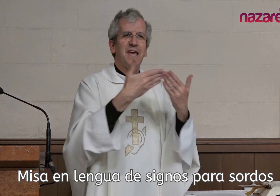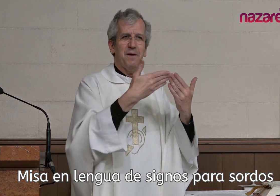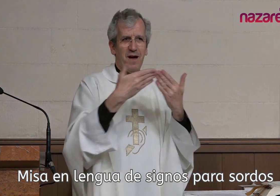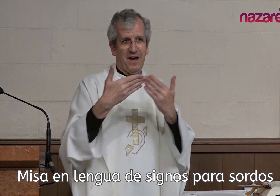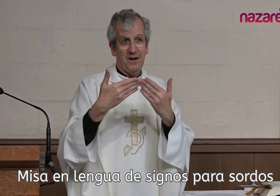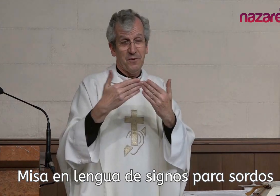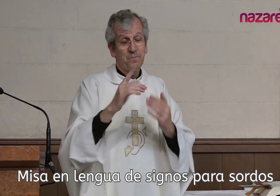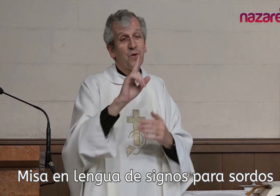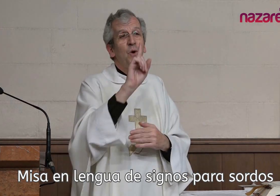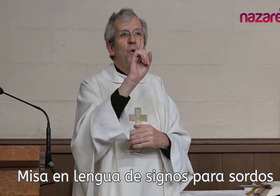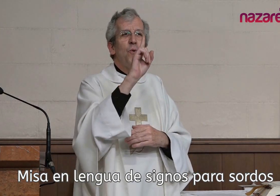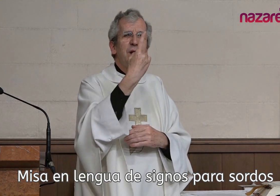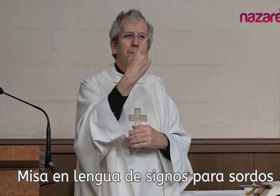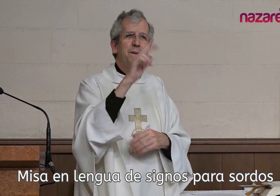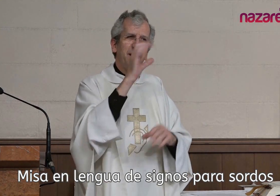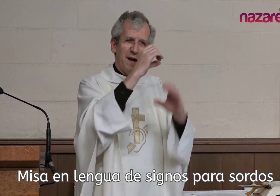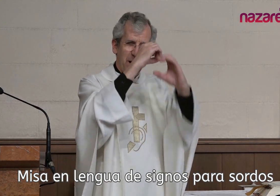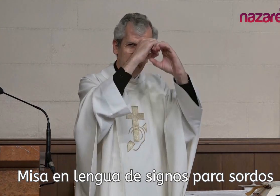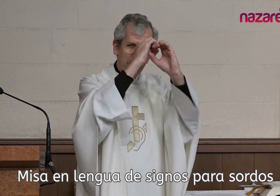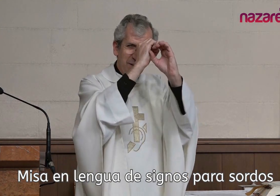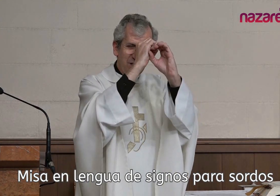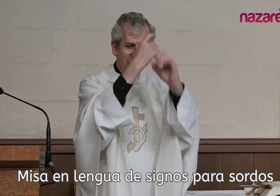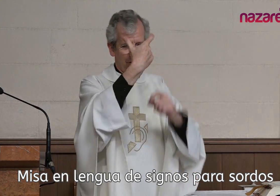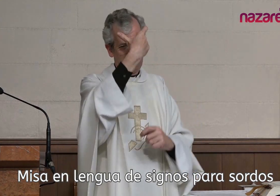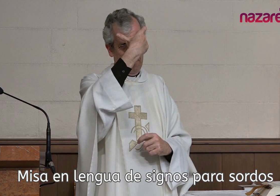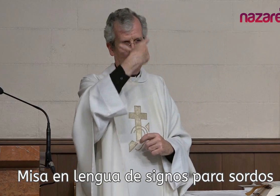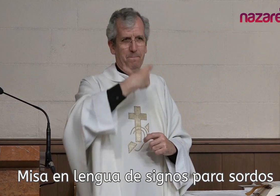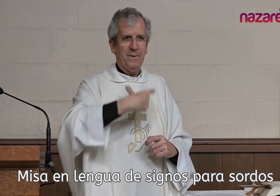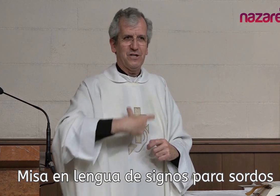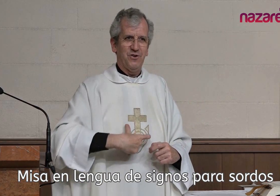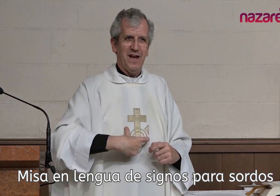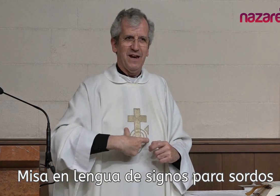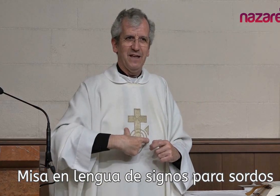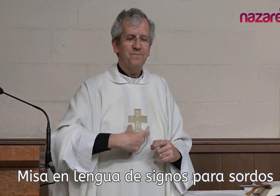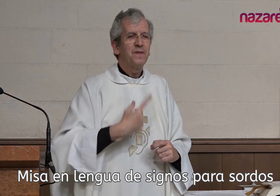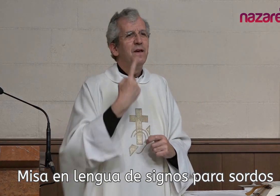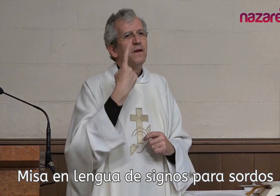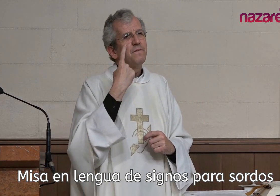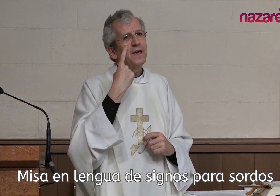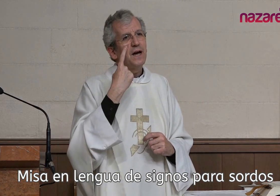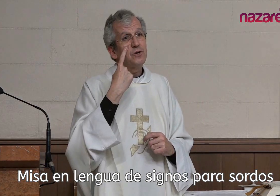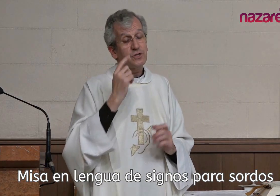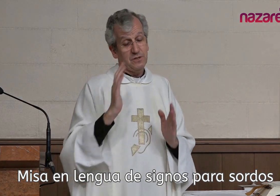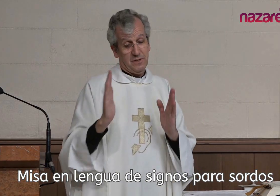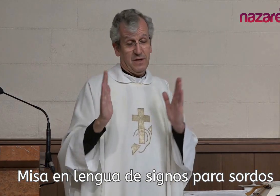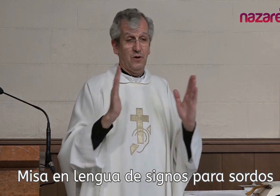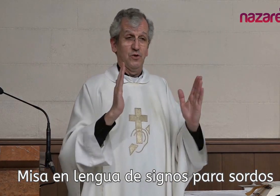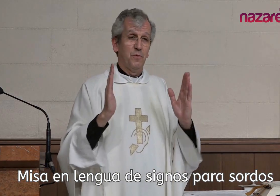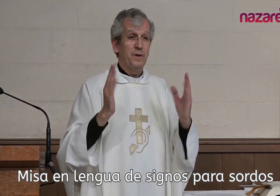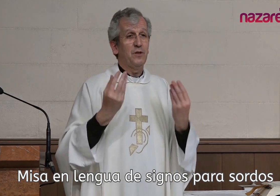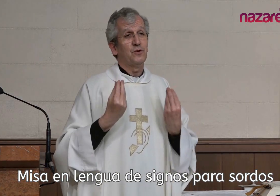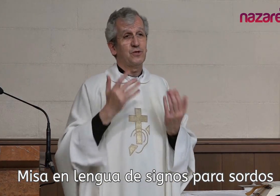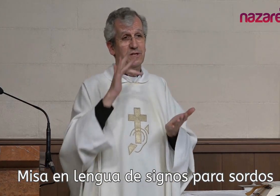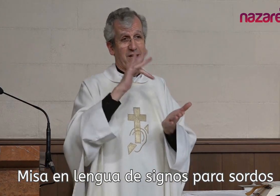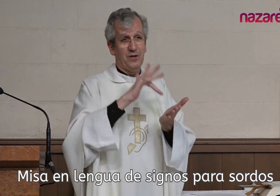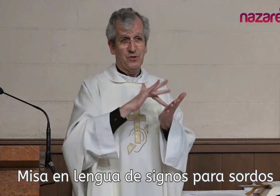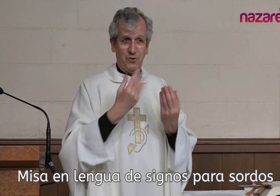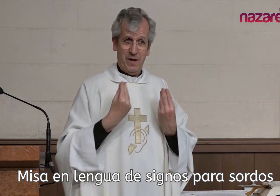este Evangelio. Una primera visión personal. Fijaros que en los momentos que nos toca